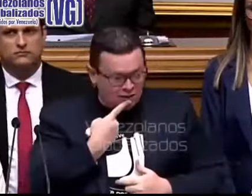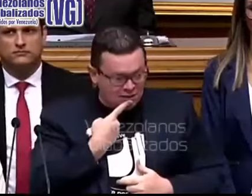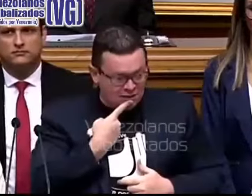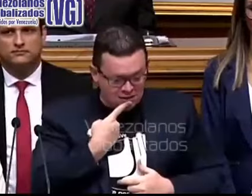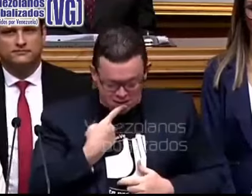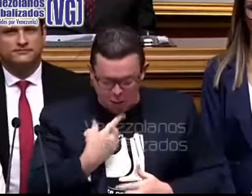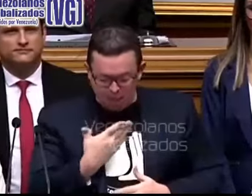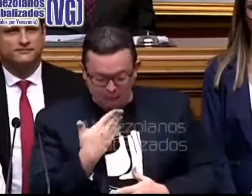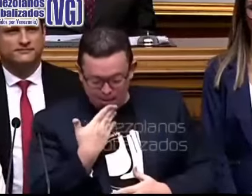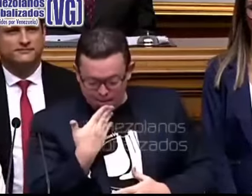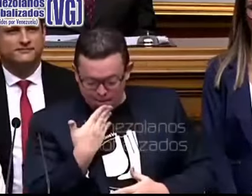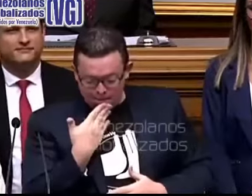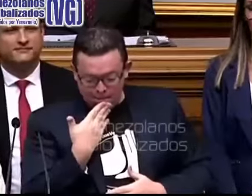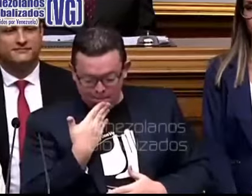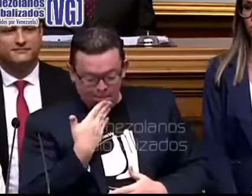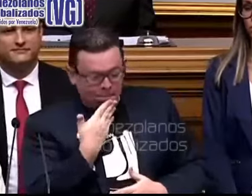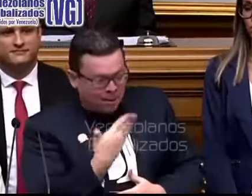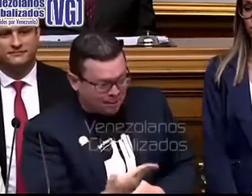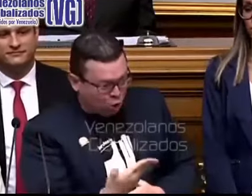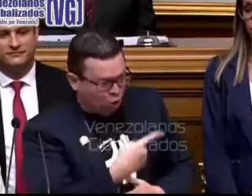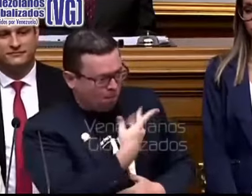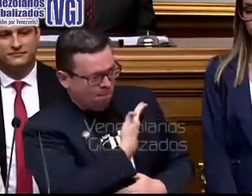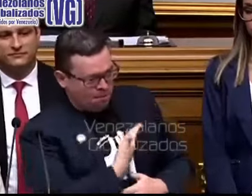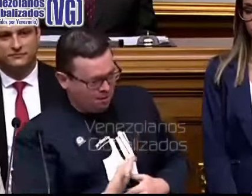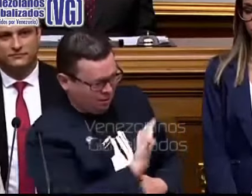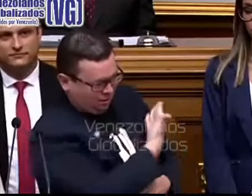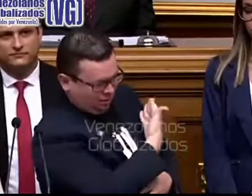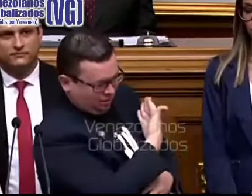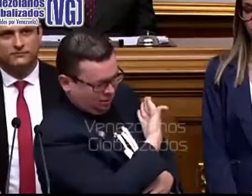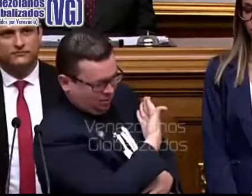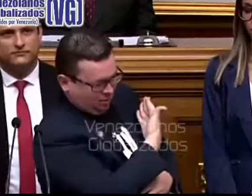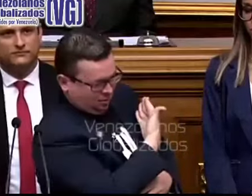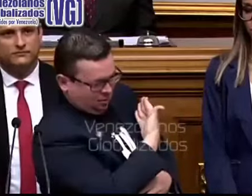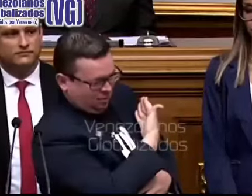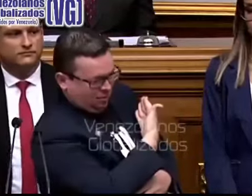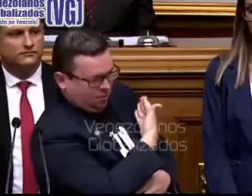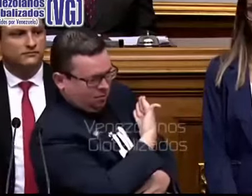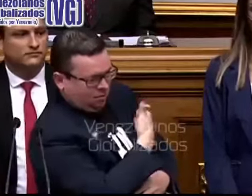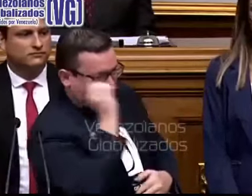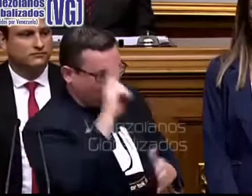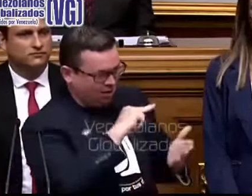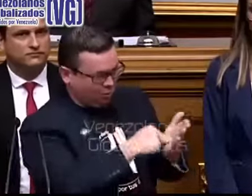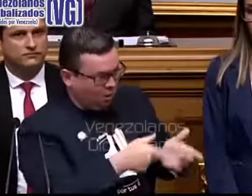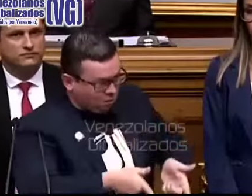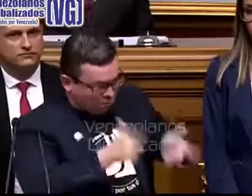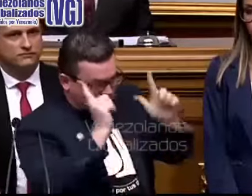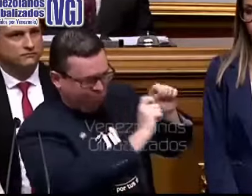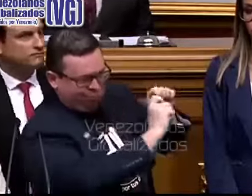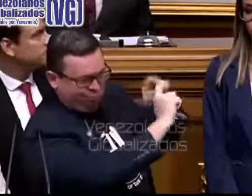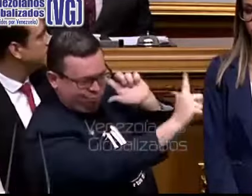personas, estamos hablando de una cantidad mucho mayor. Y quisiera pedir permiso al ciudadano presidente de la Asamblea Nacional